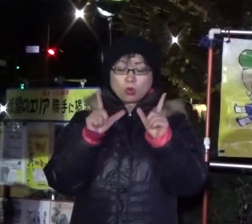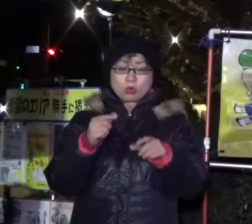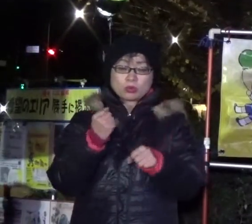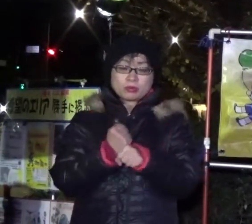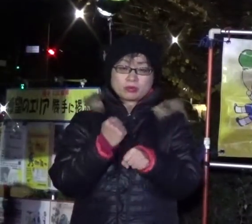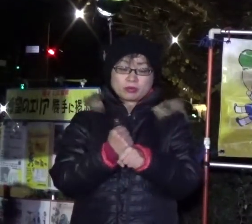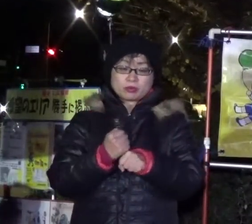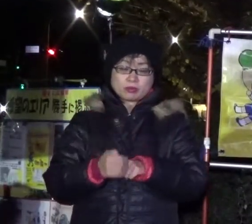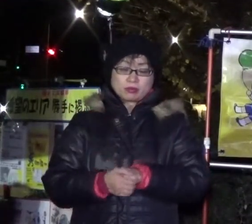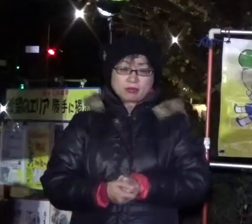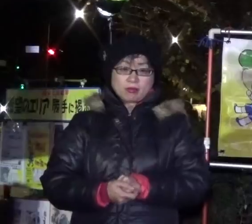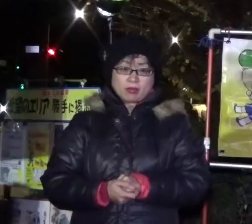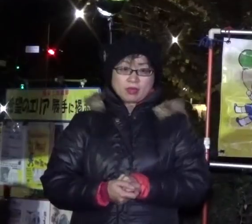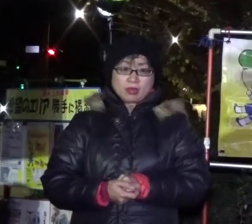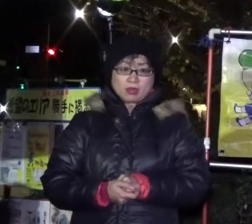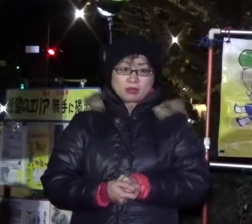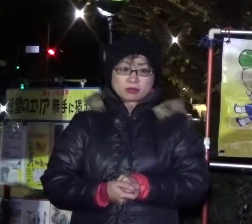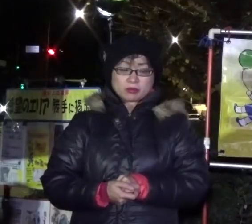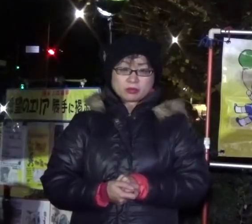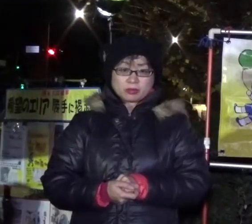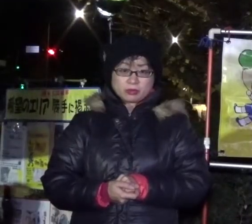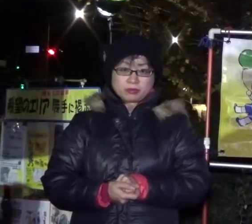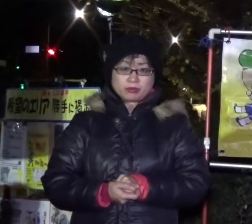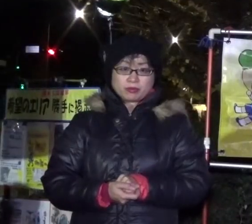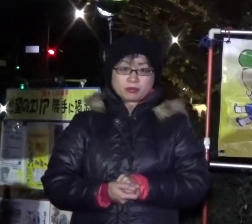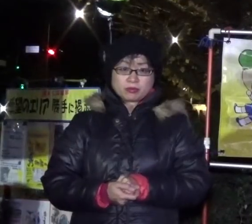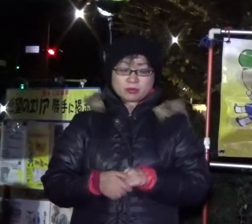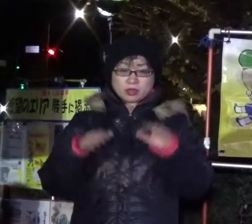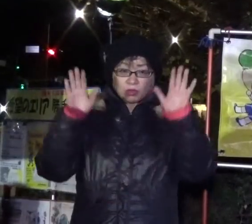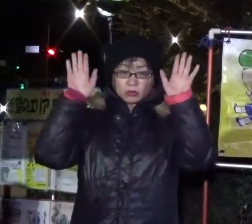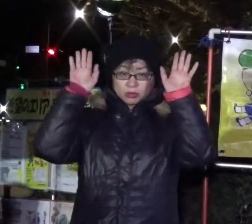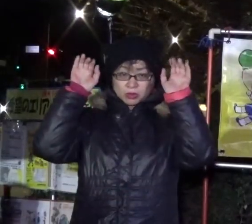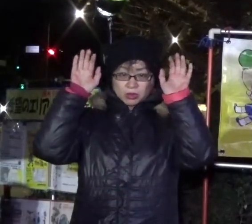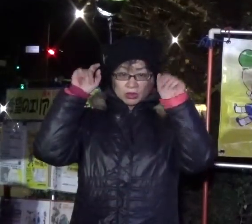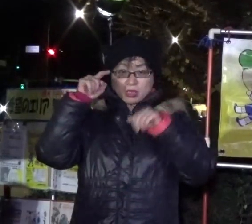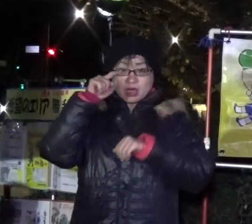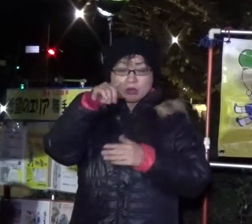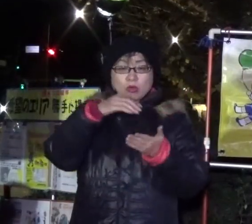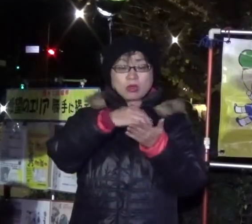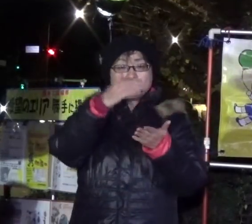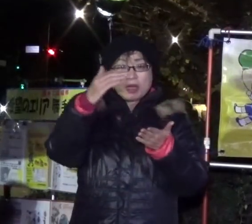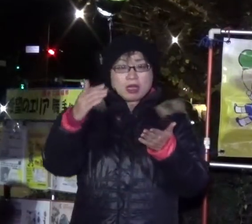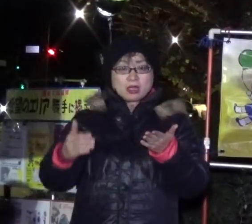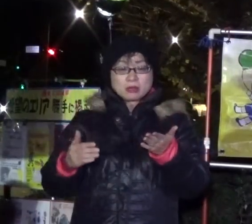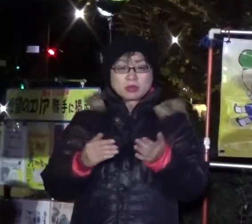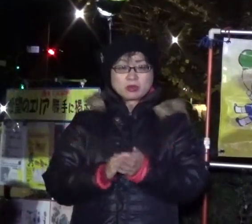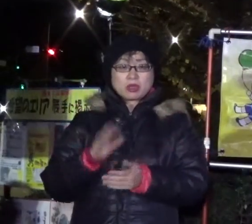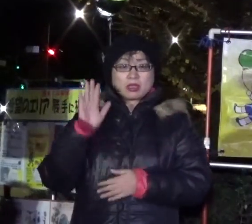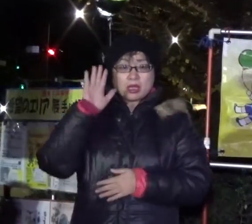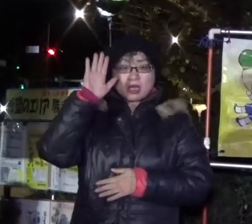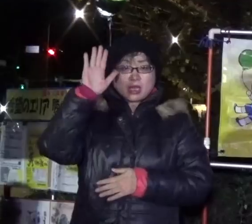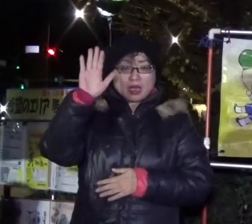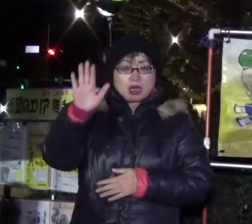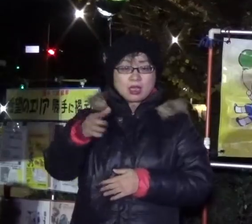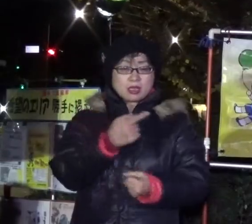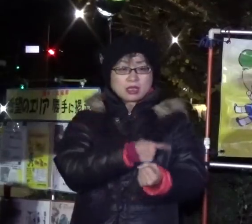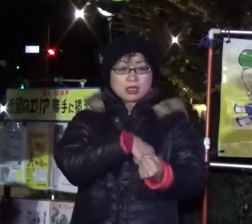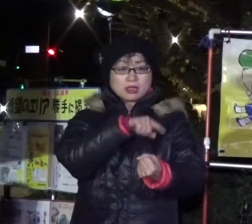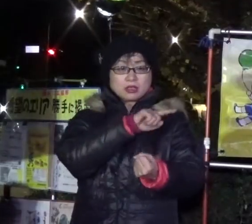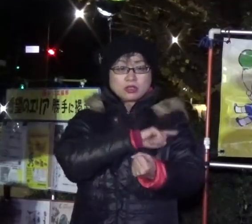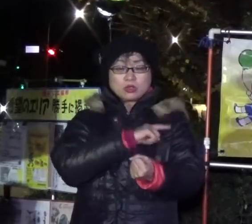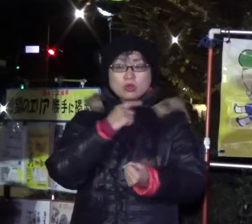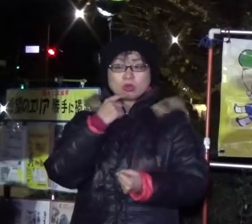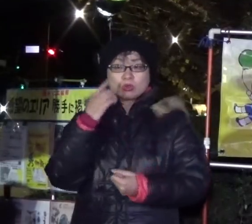。それがですね、うさぎ追いしあの山にもやがて原子力の明かりが灯